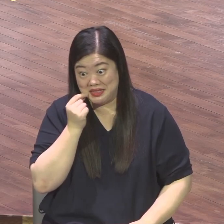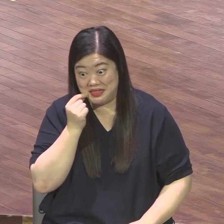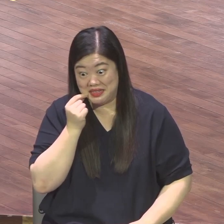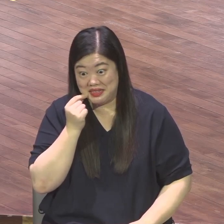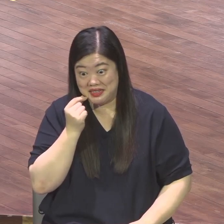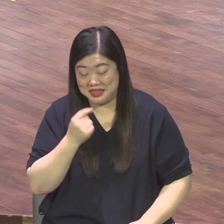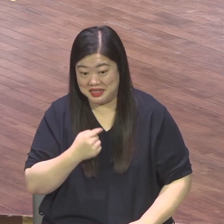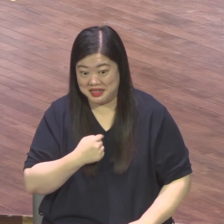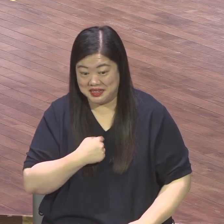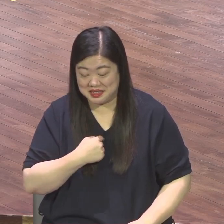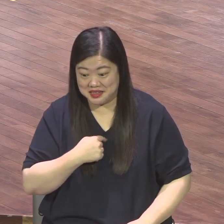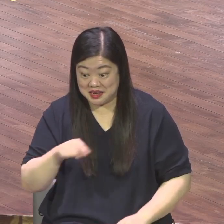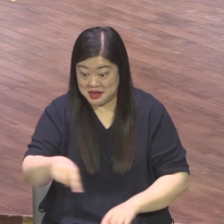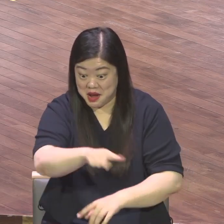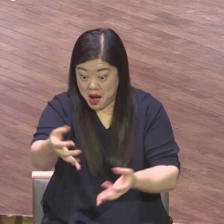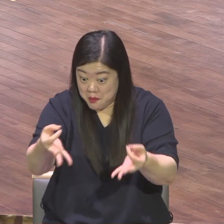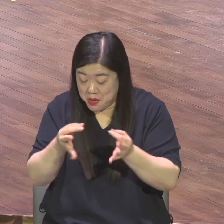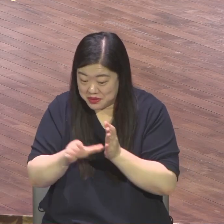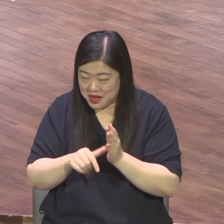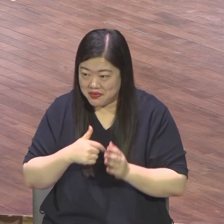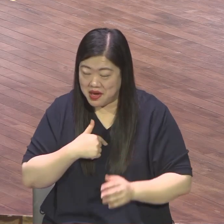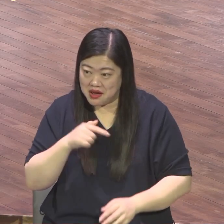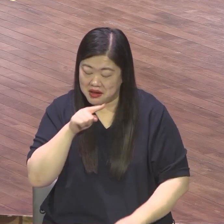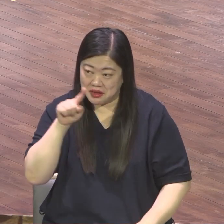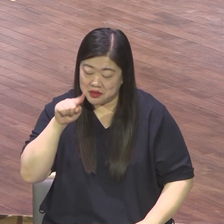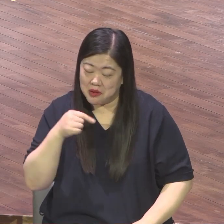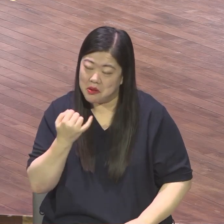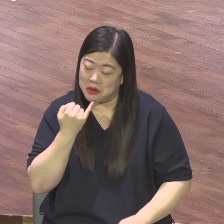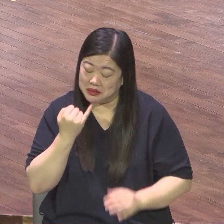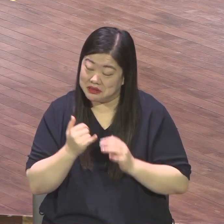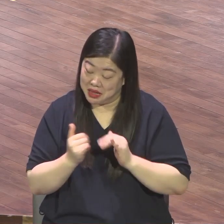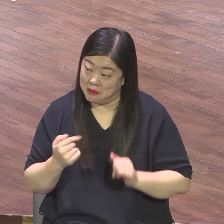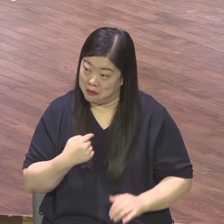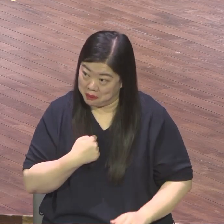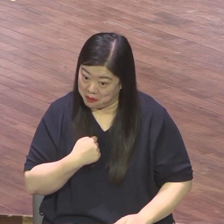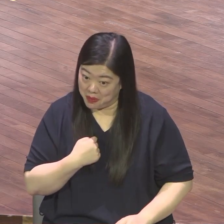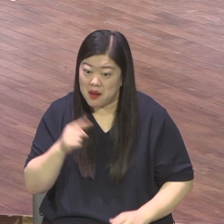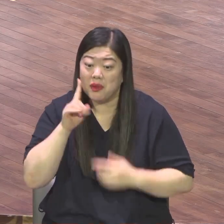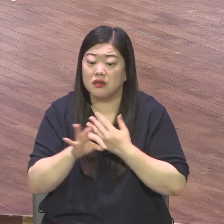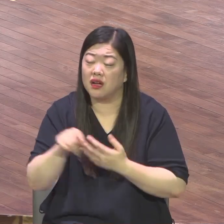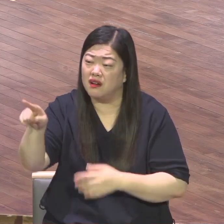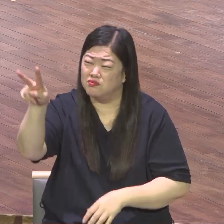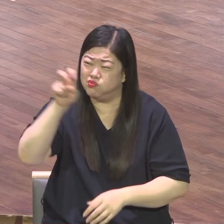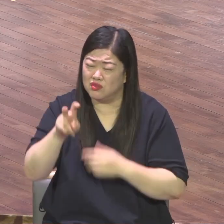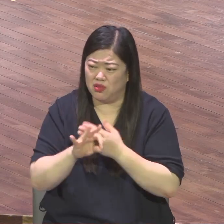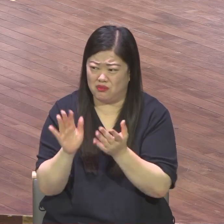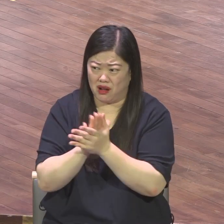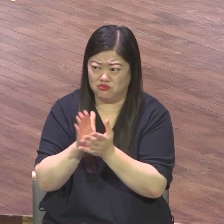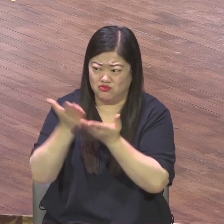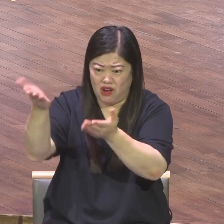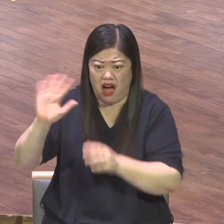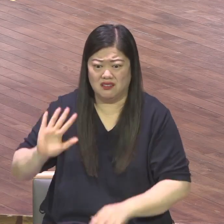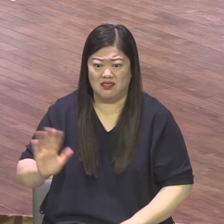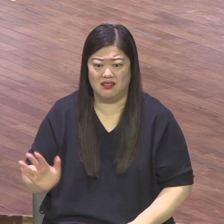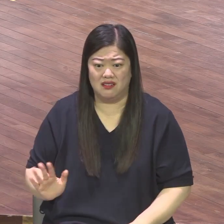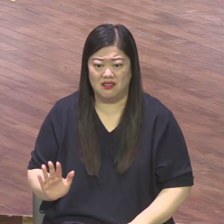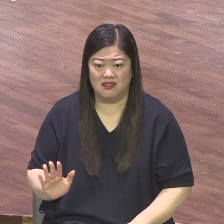눈에는 그래도 괜찮은 사람이었구나. 박수 치는 거 보고 미운 사람 보고 왜 박수 칩니까? 안